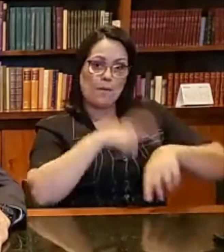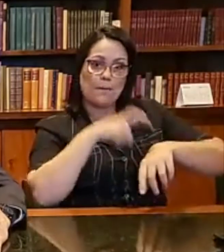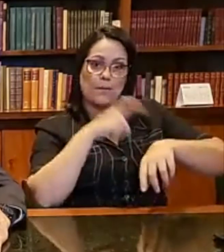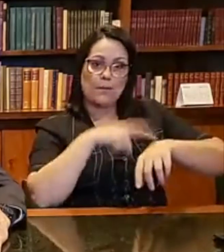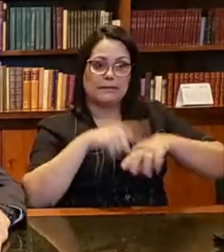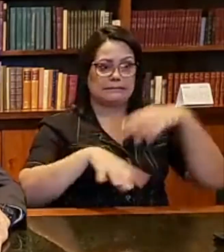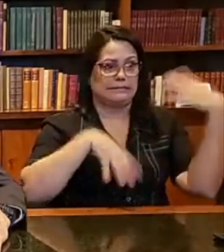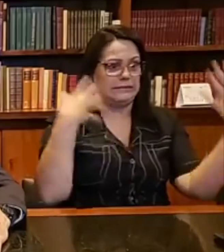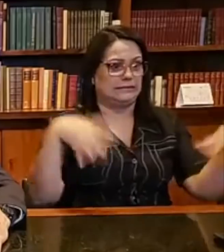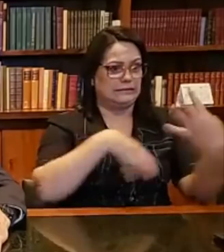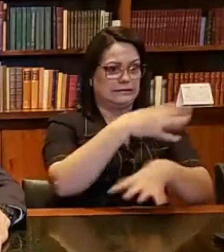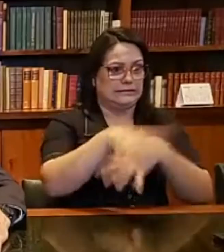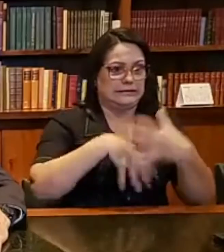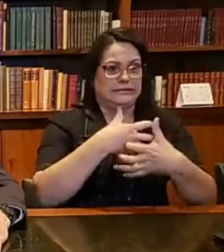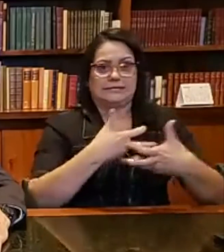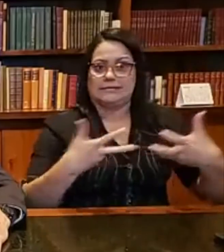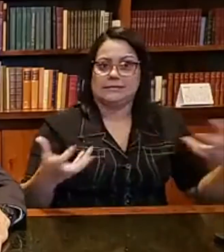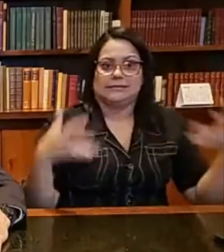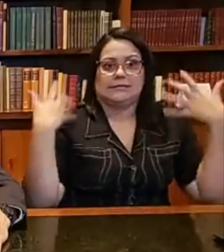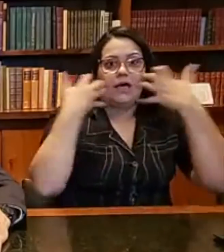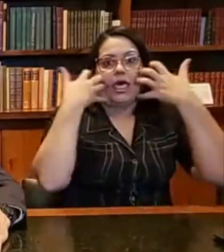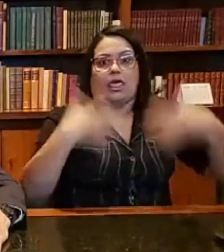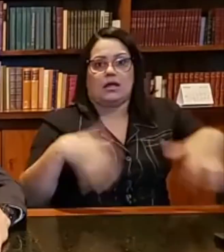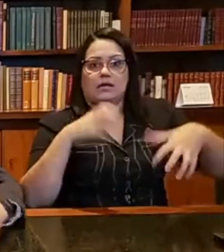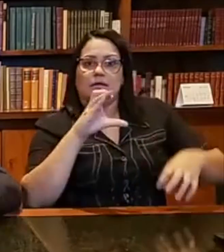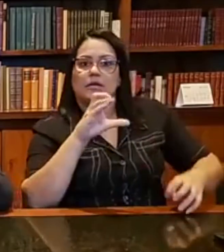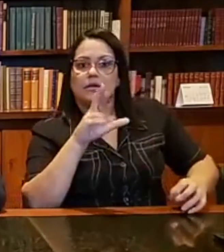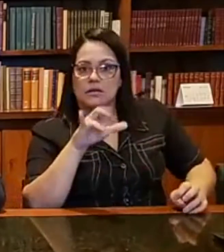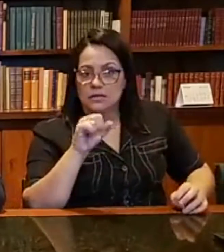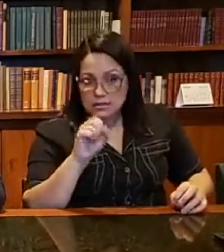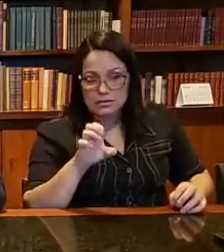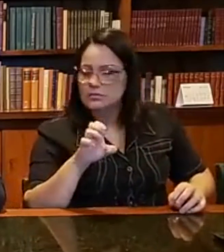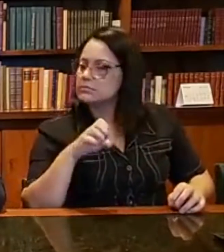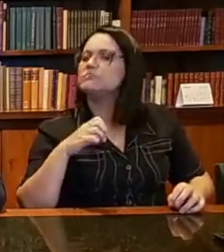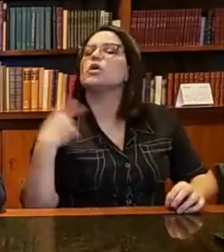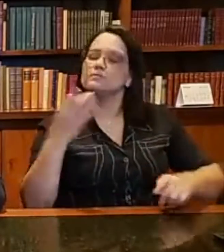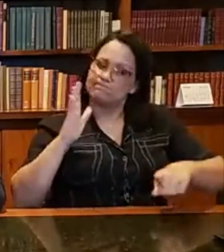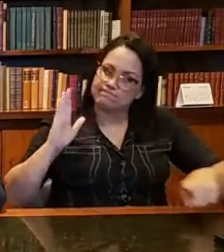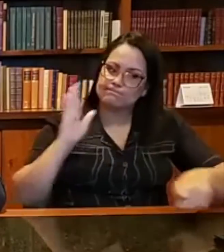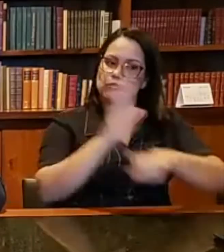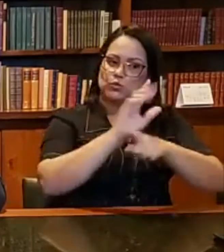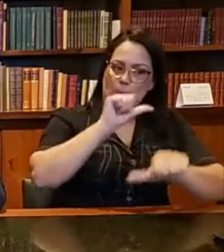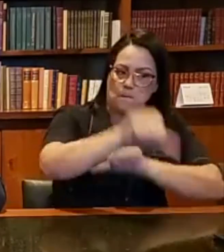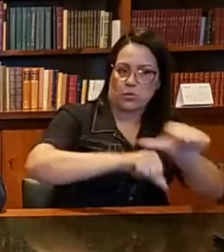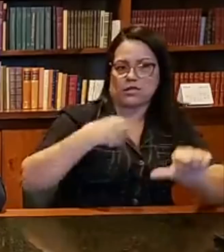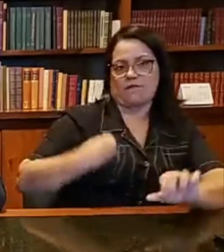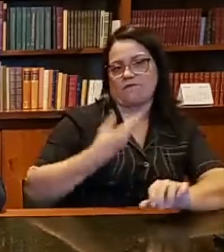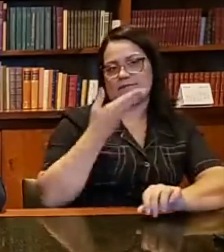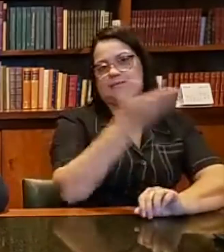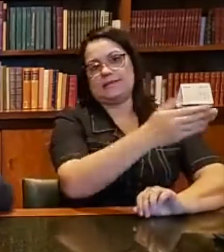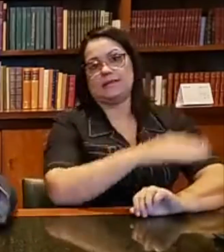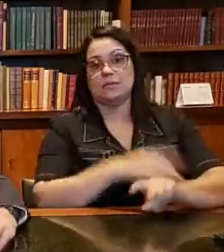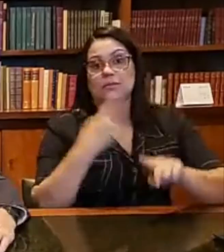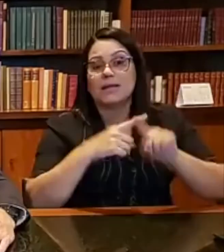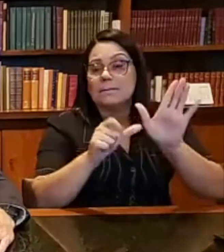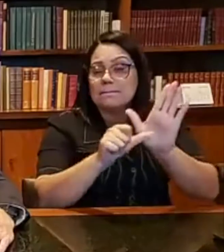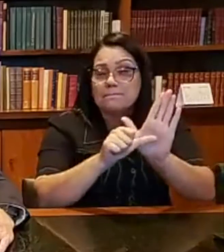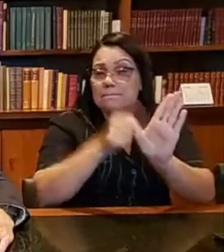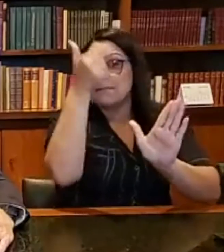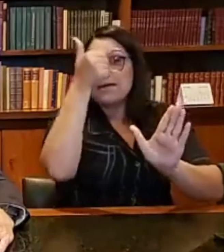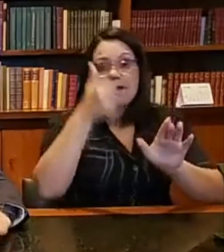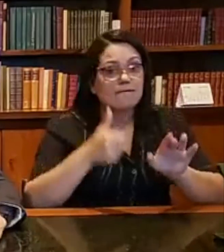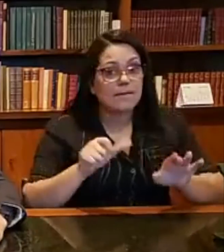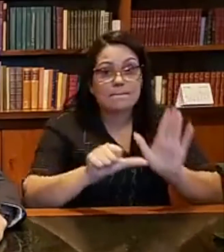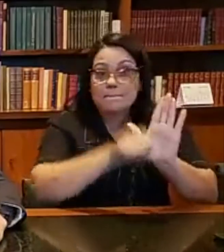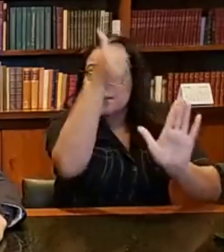de crise. É mudando, ajudando a mudar a vida dessas pessoas, porque pela primeira vez na vida delas, elas